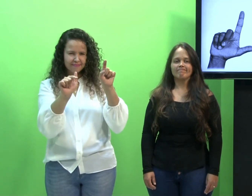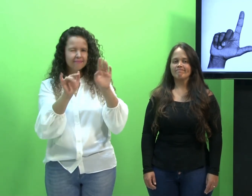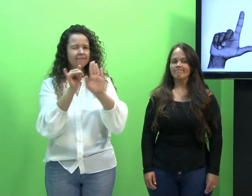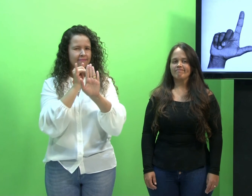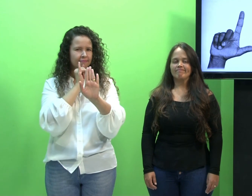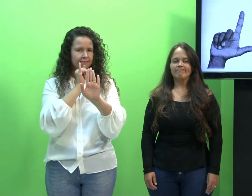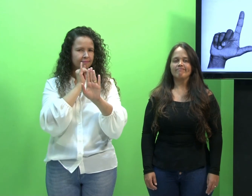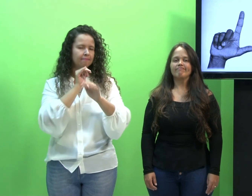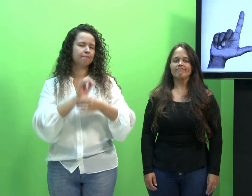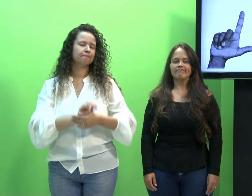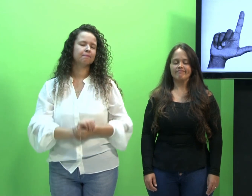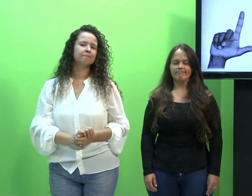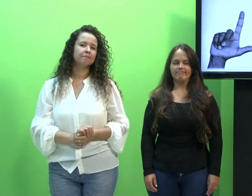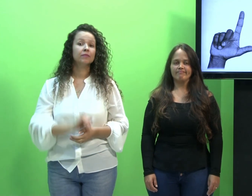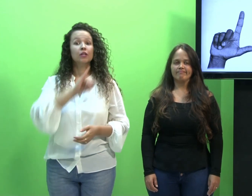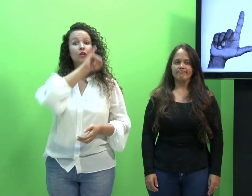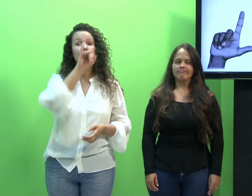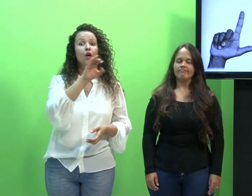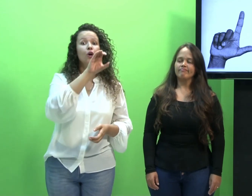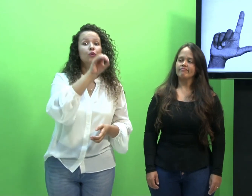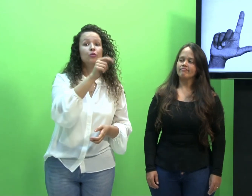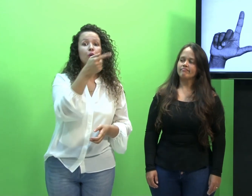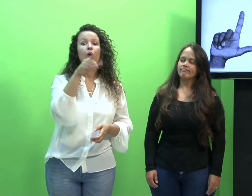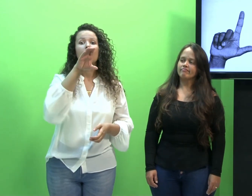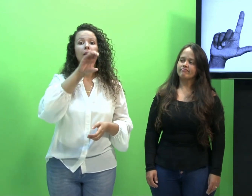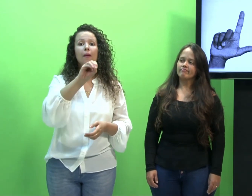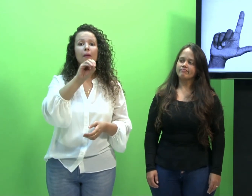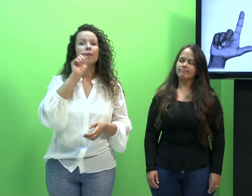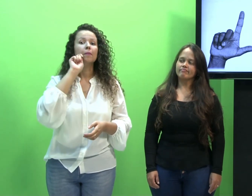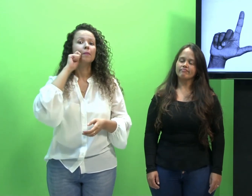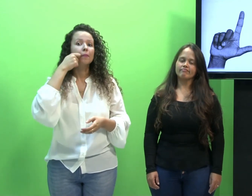o exemplo. João cortou o pão.